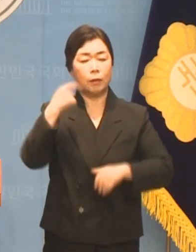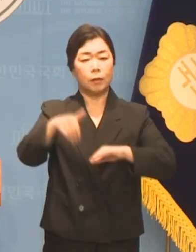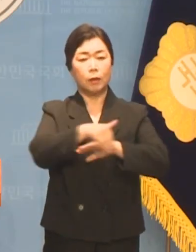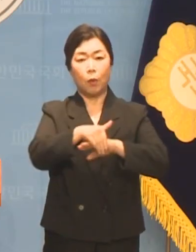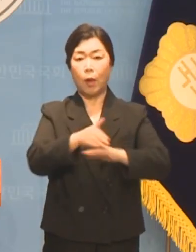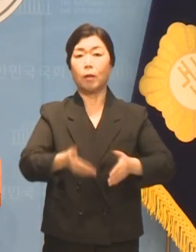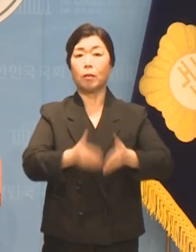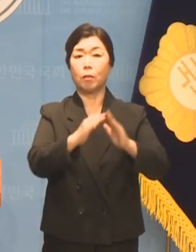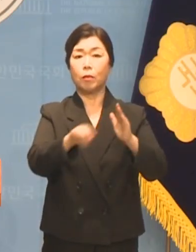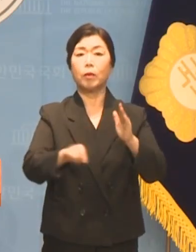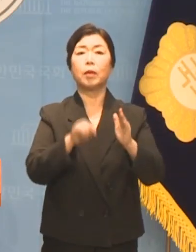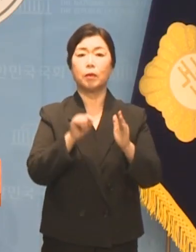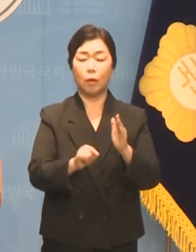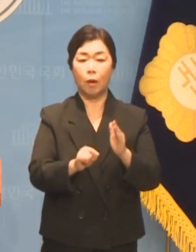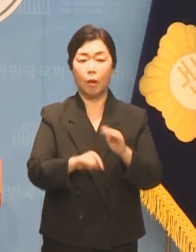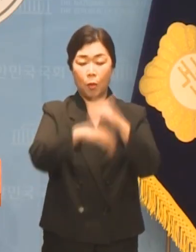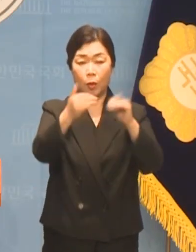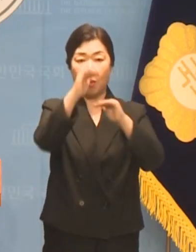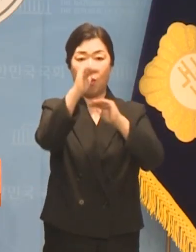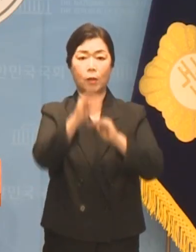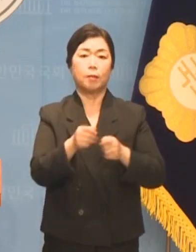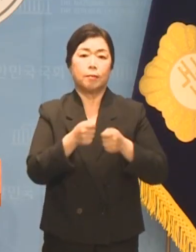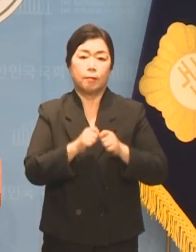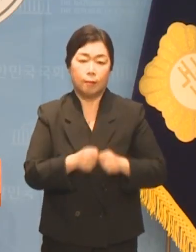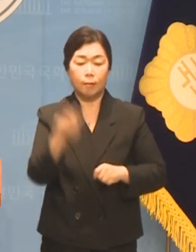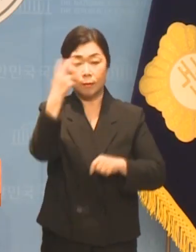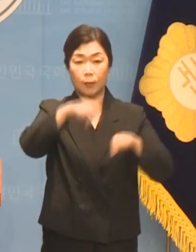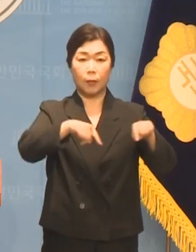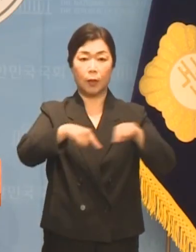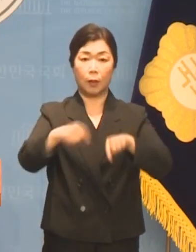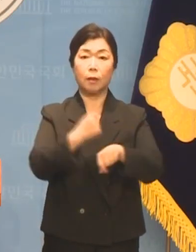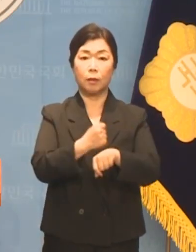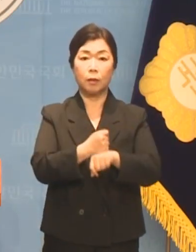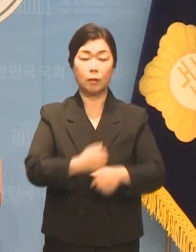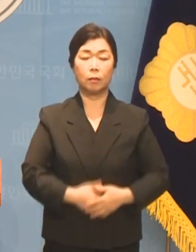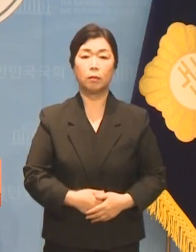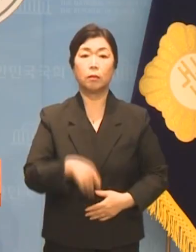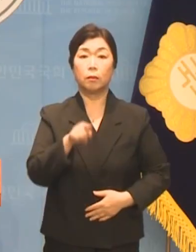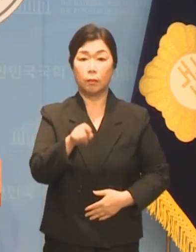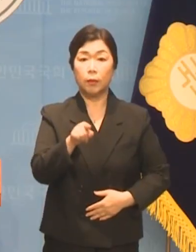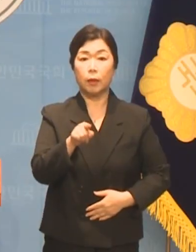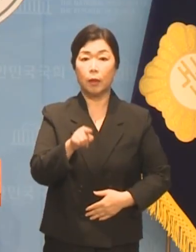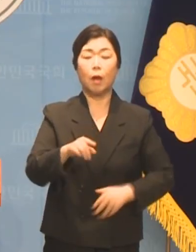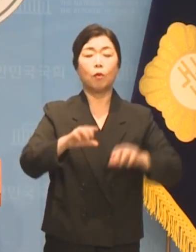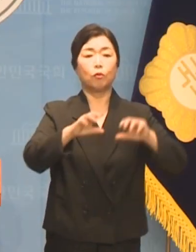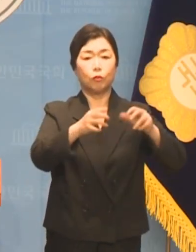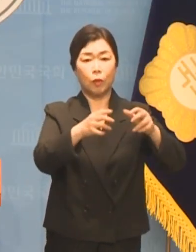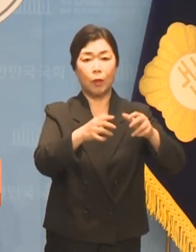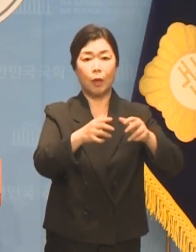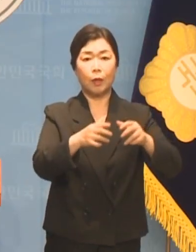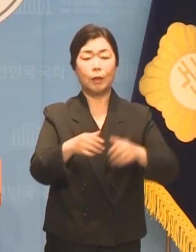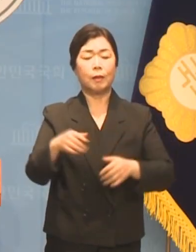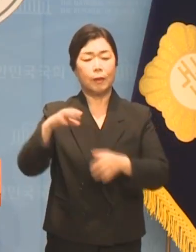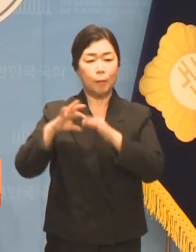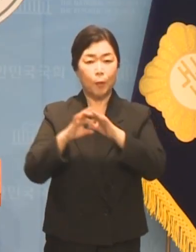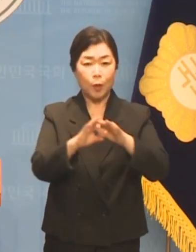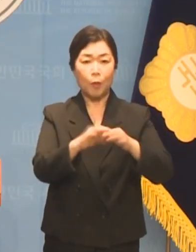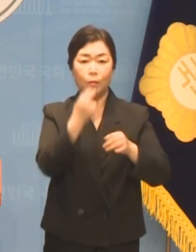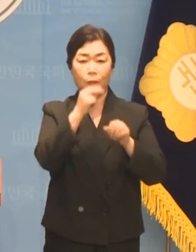국가핵전략사령부가 이 모든 과정을 빈틈없이 지휘할 것입니다. 이것이야말로 국가의